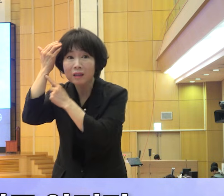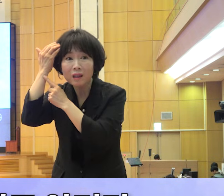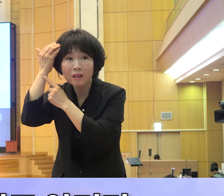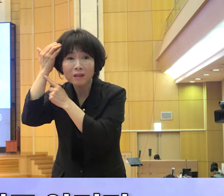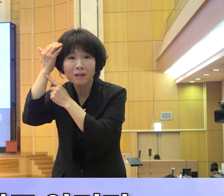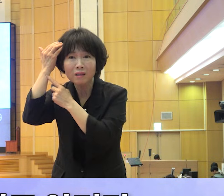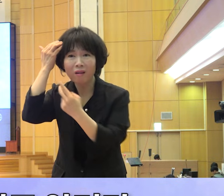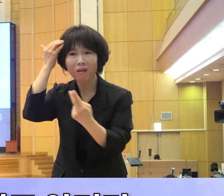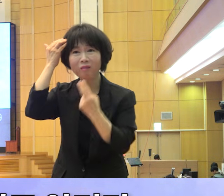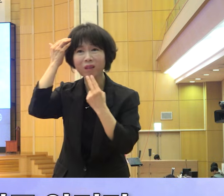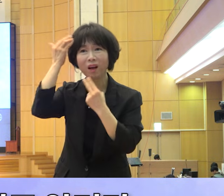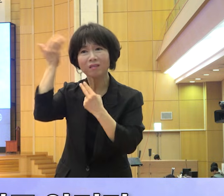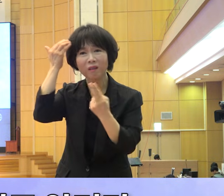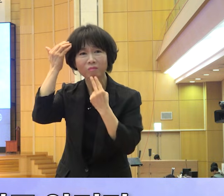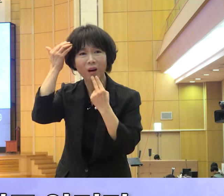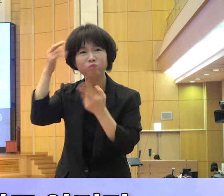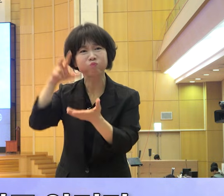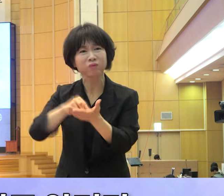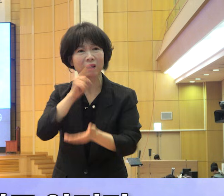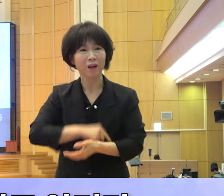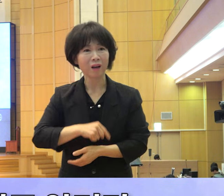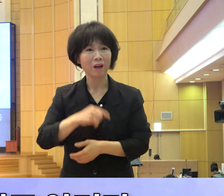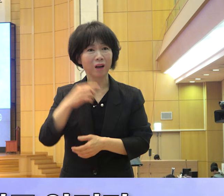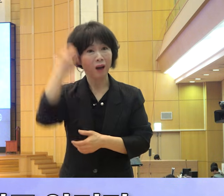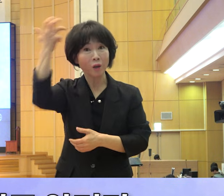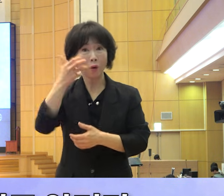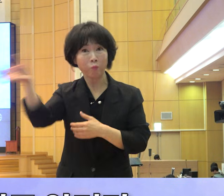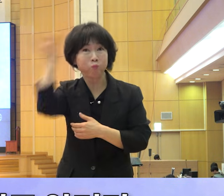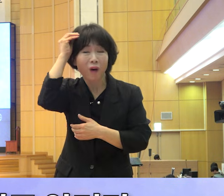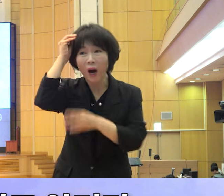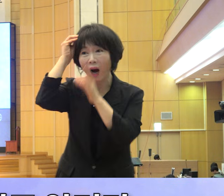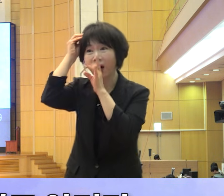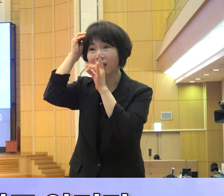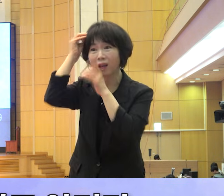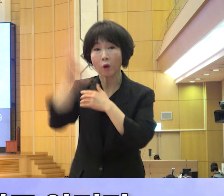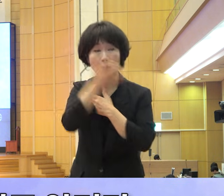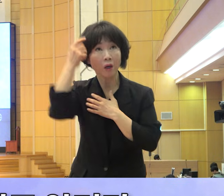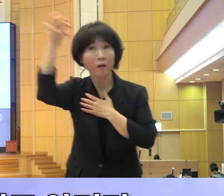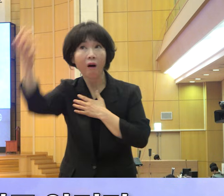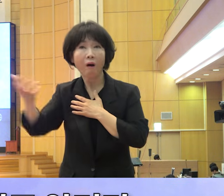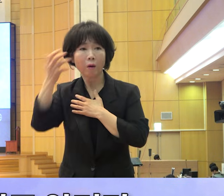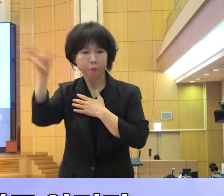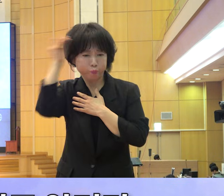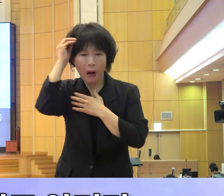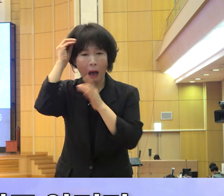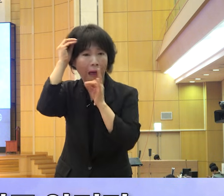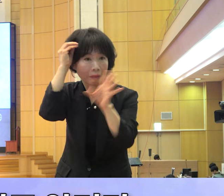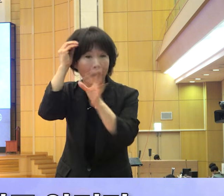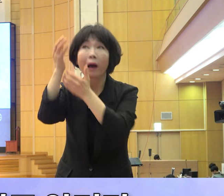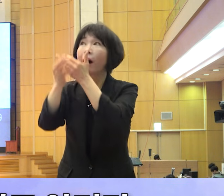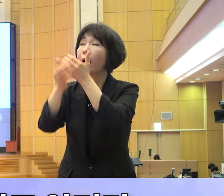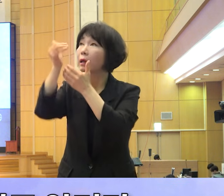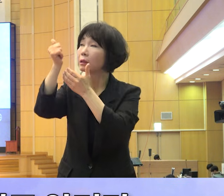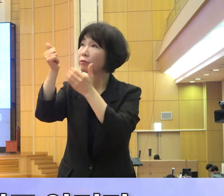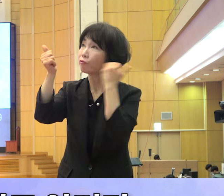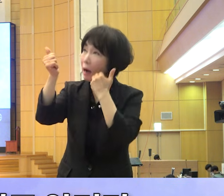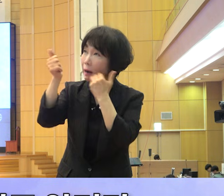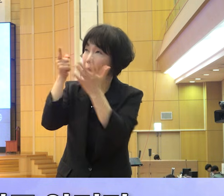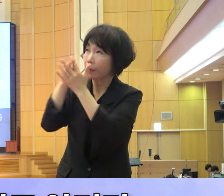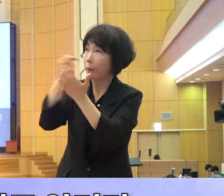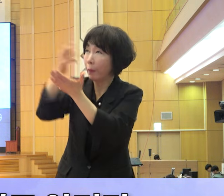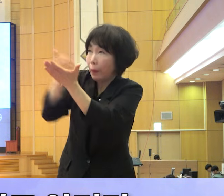이거예요. 세상에서도 무식하면 안 되는데 영적으로 특히 하나님을